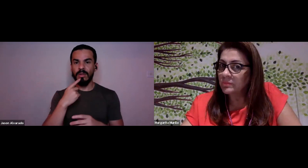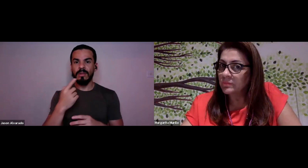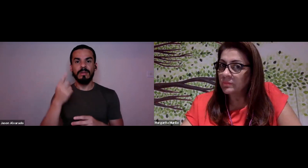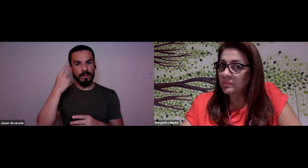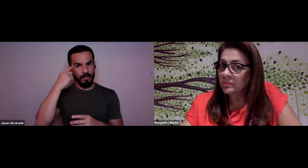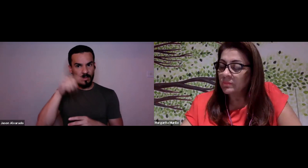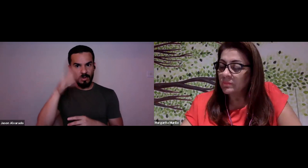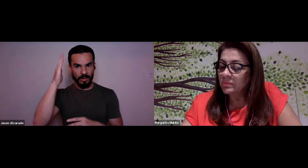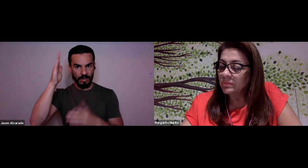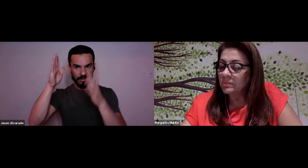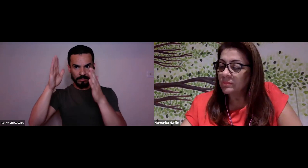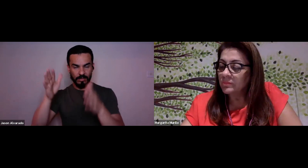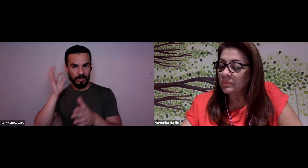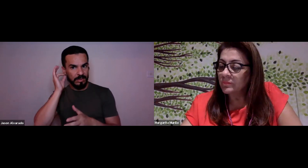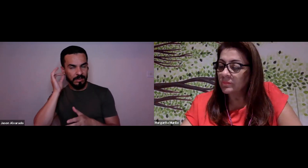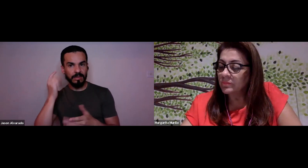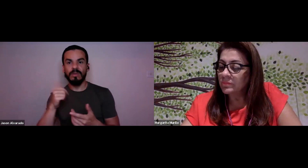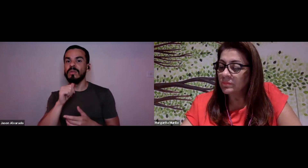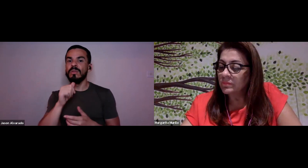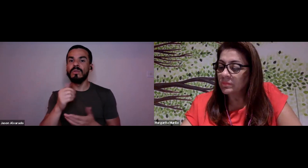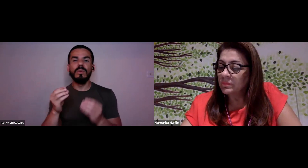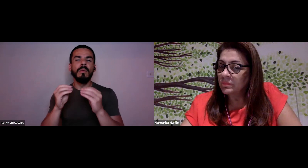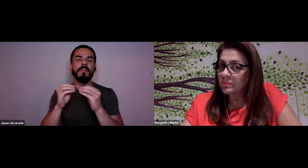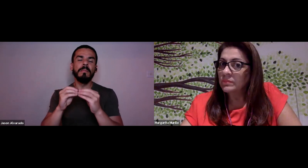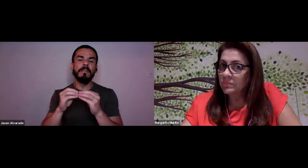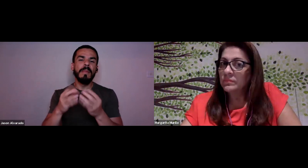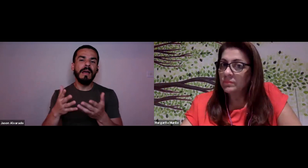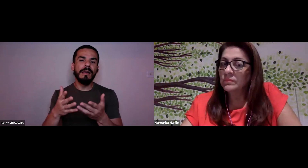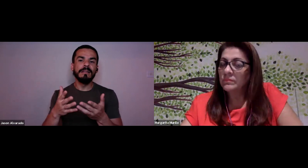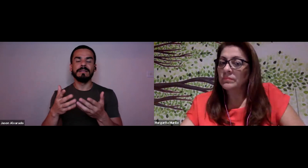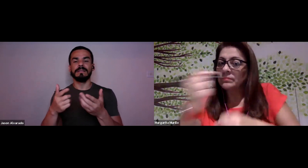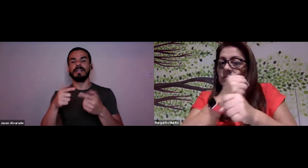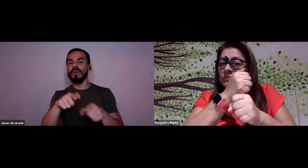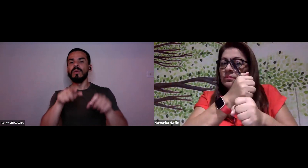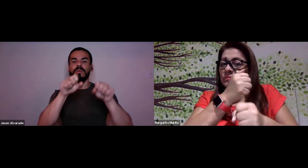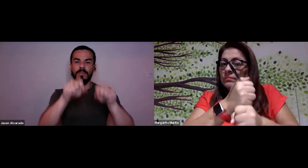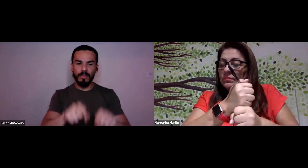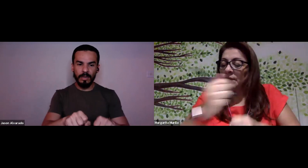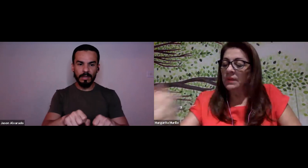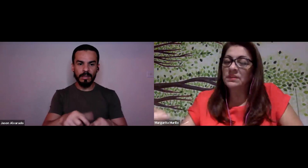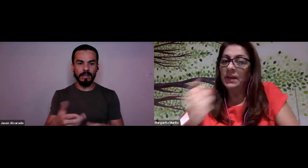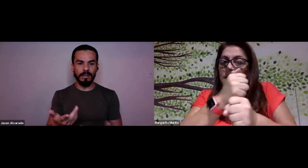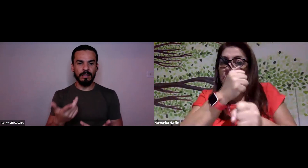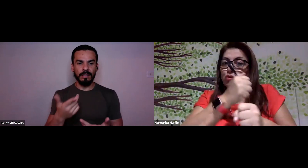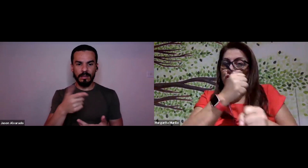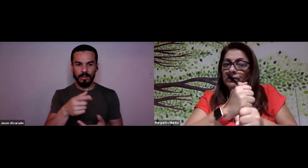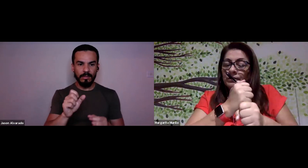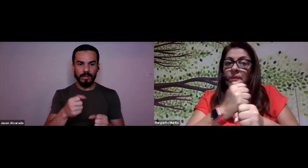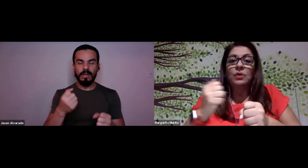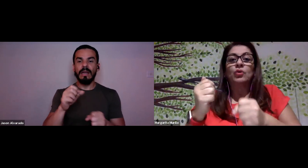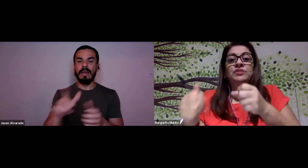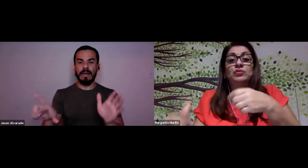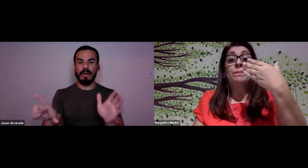expositora Abre comillas no des más de lo que no de lo que puedes cierra comillas sí la ley del